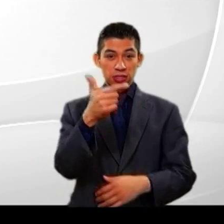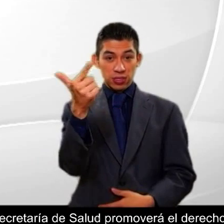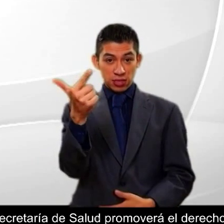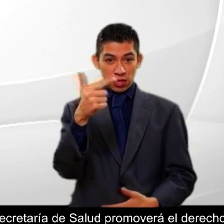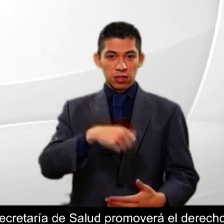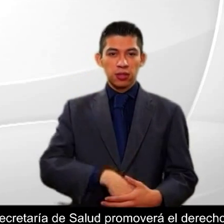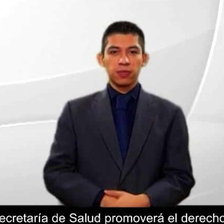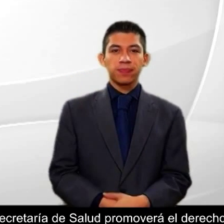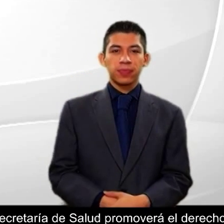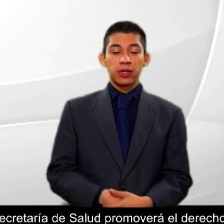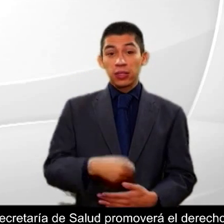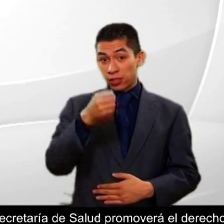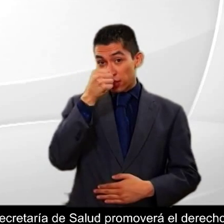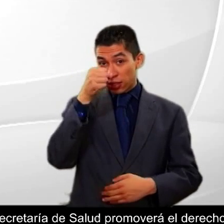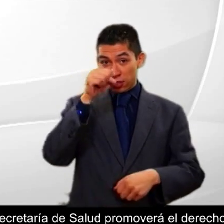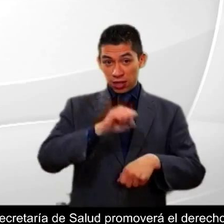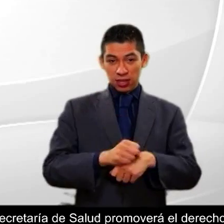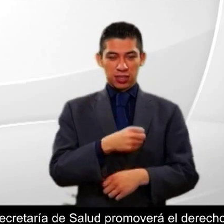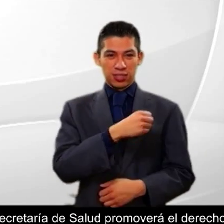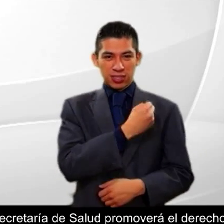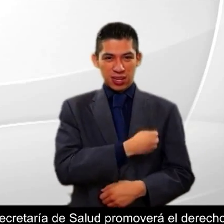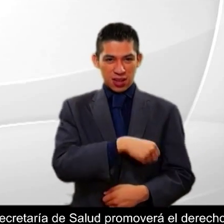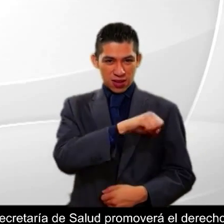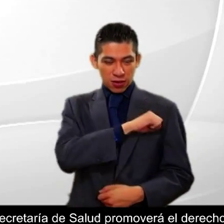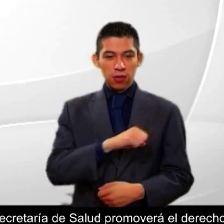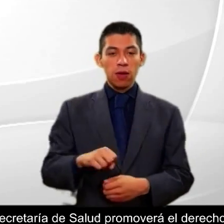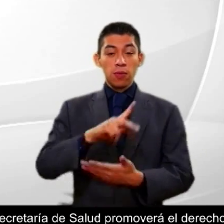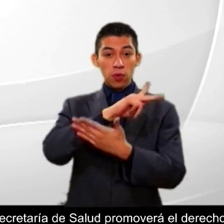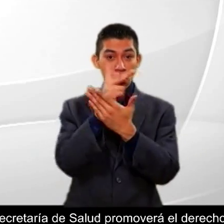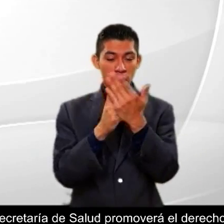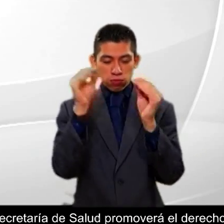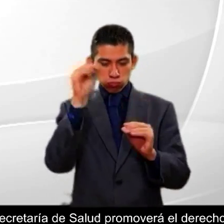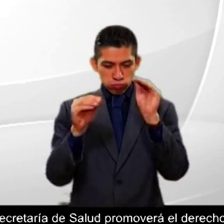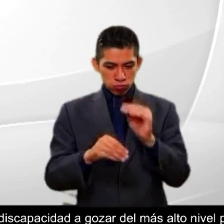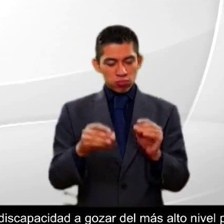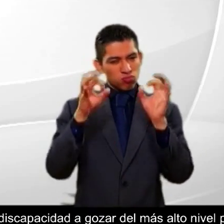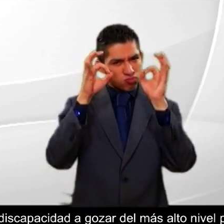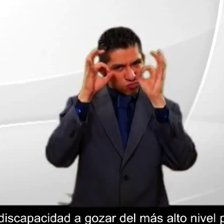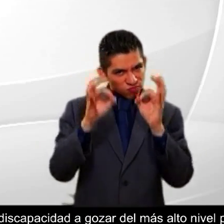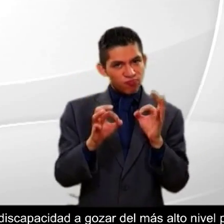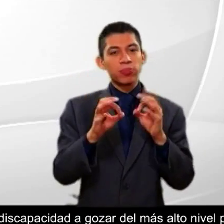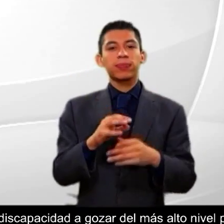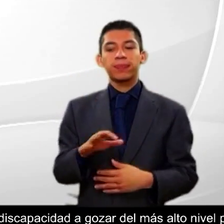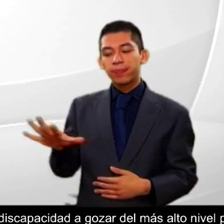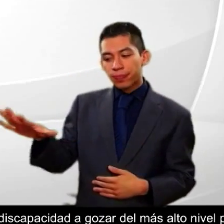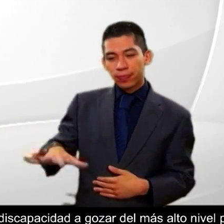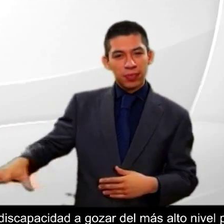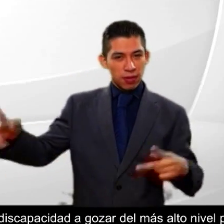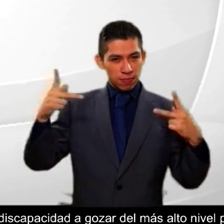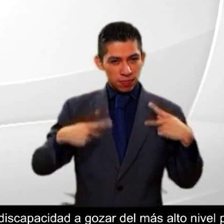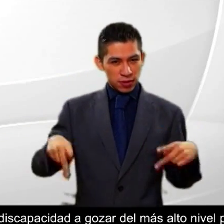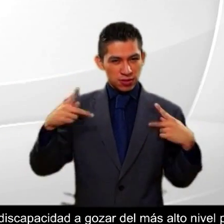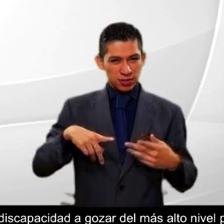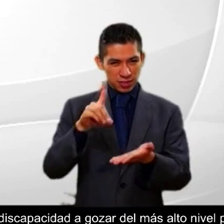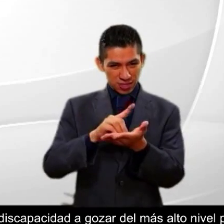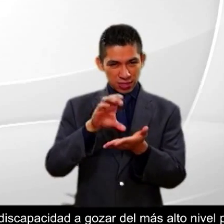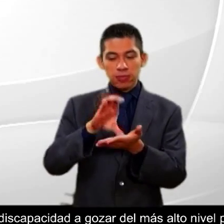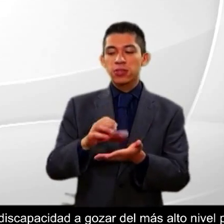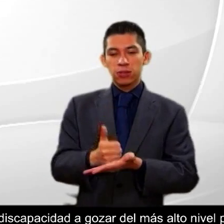Artículo 7 La Secretaría de Salud promoverá el derecho de las personas con discapacidad a gozar del más alto nivel